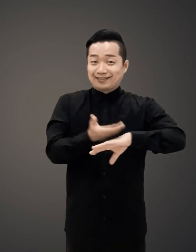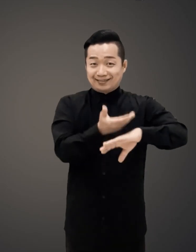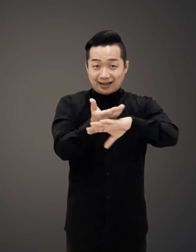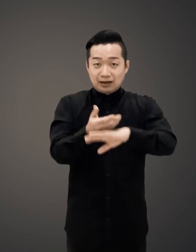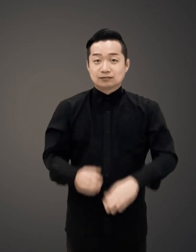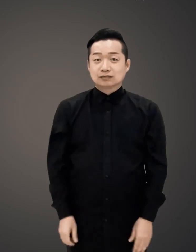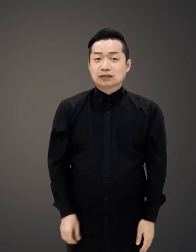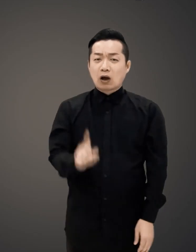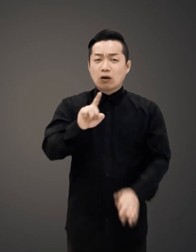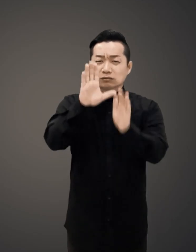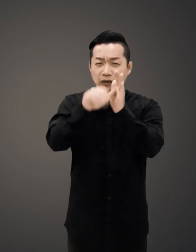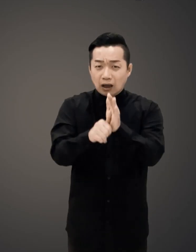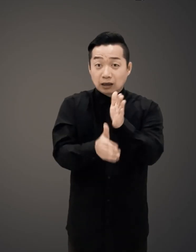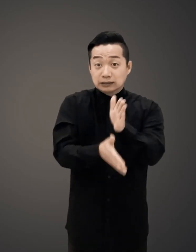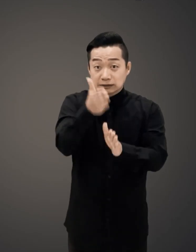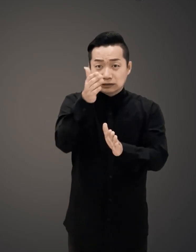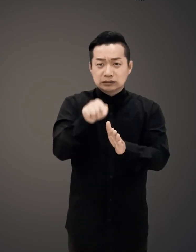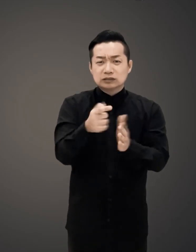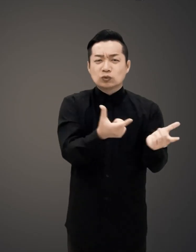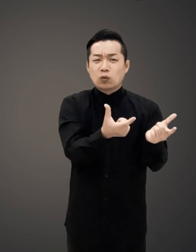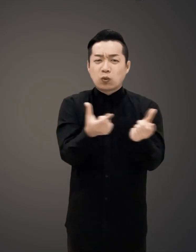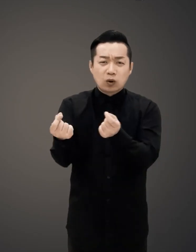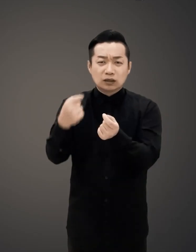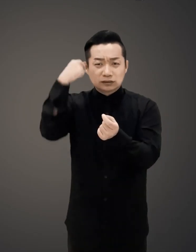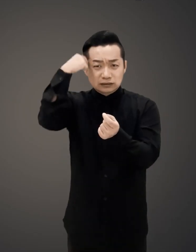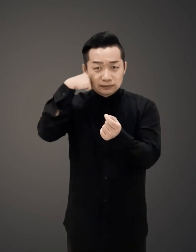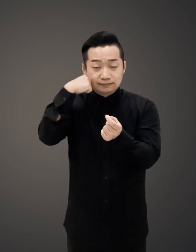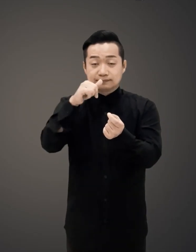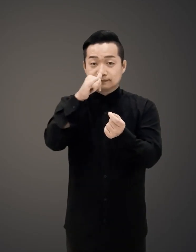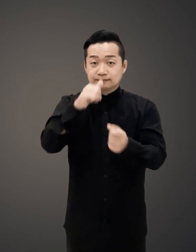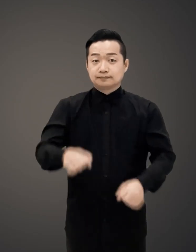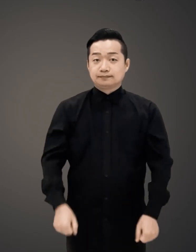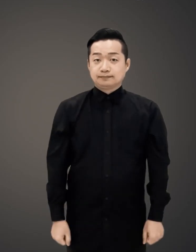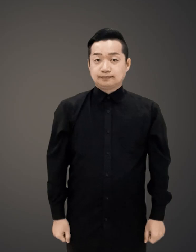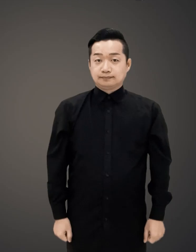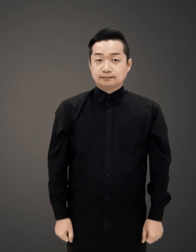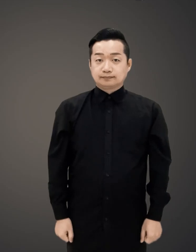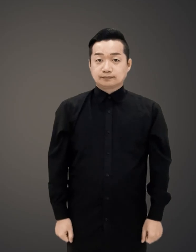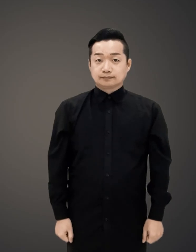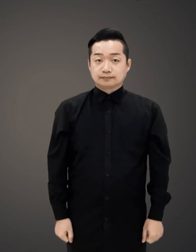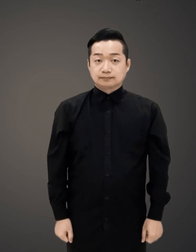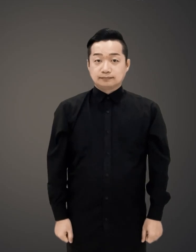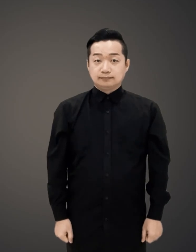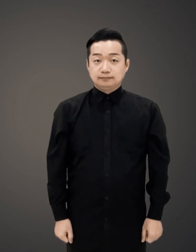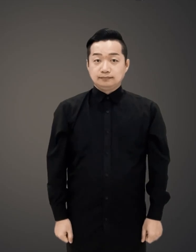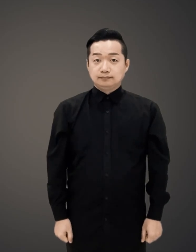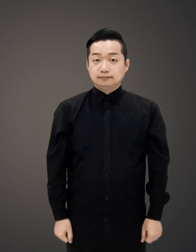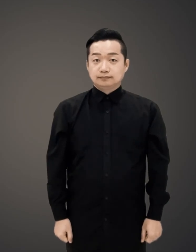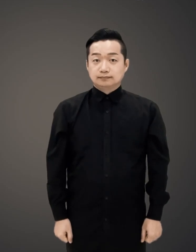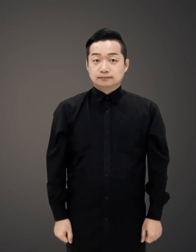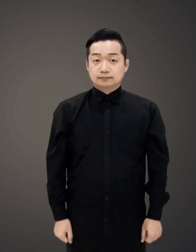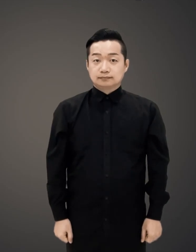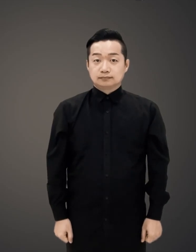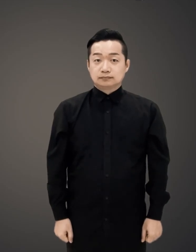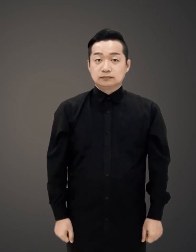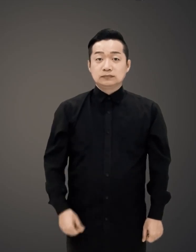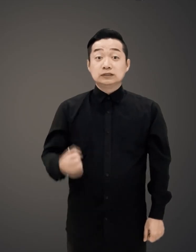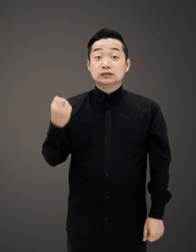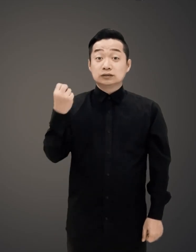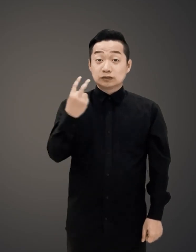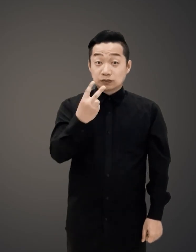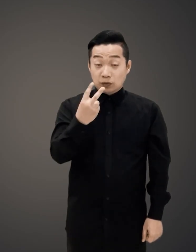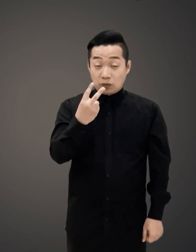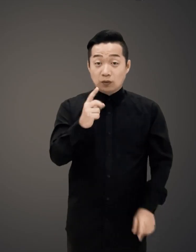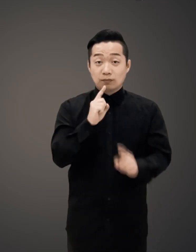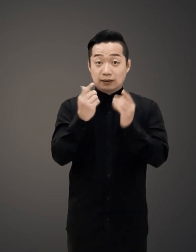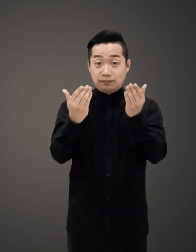있었는데 어느 순간 도시가 균일해지는 그런 느낌들을 찾을 수 있습니다. 그리고 또 하나